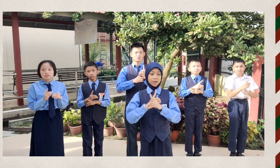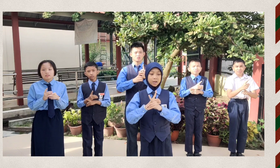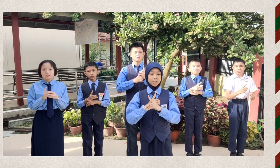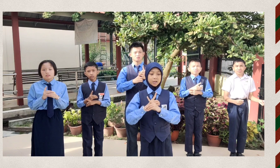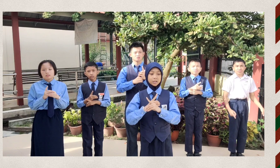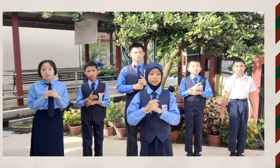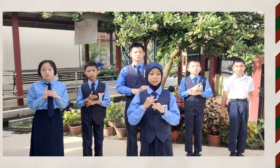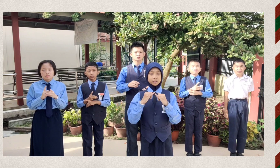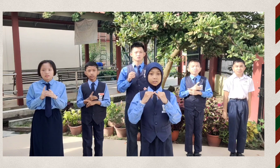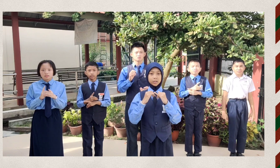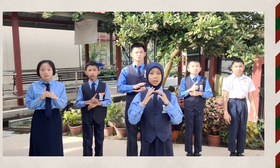dunia.